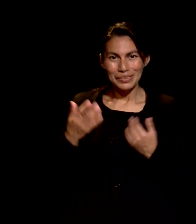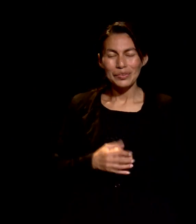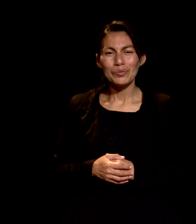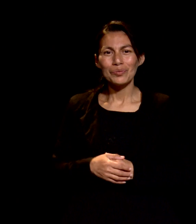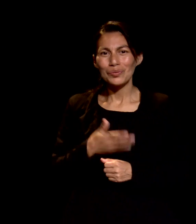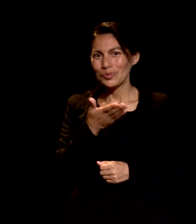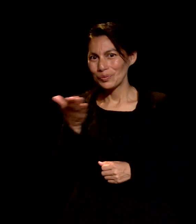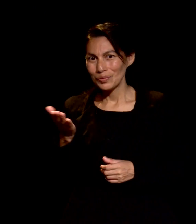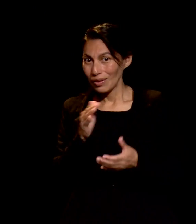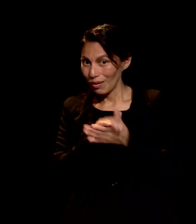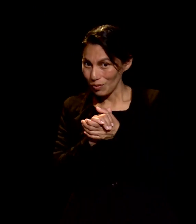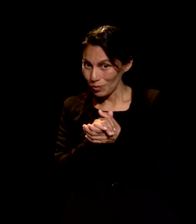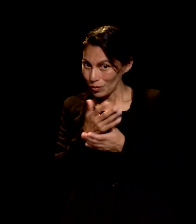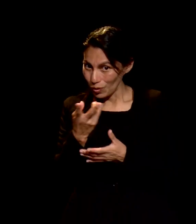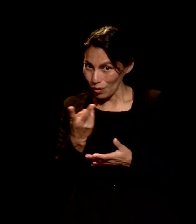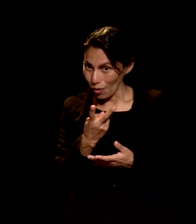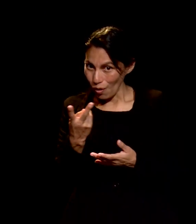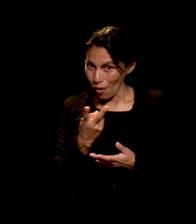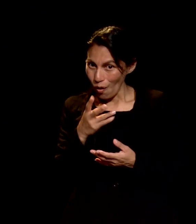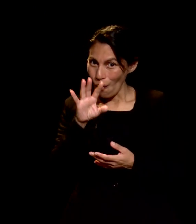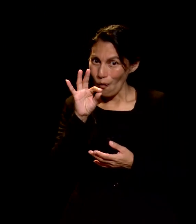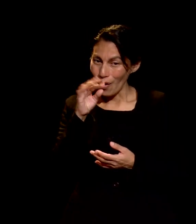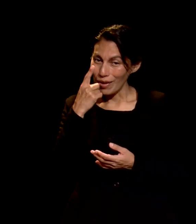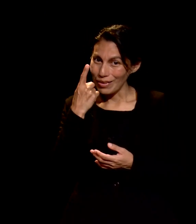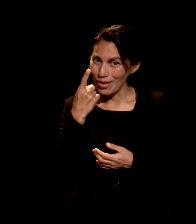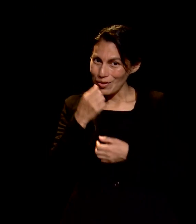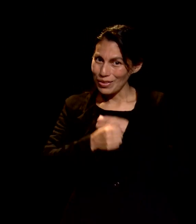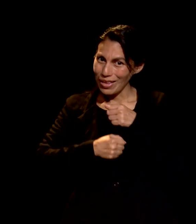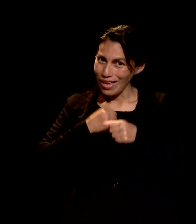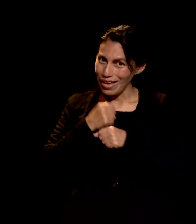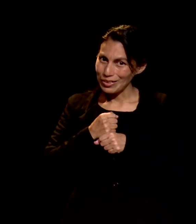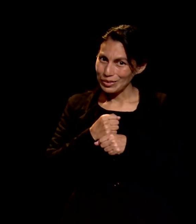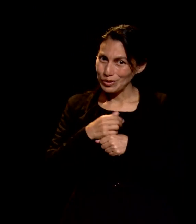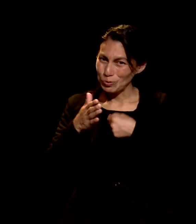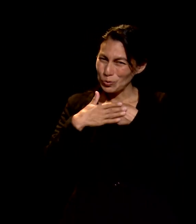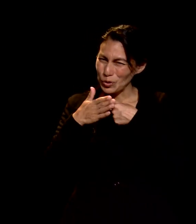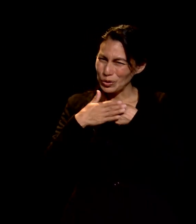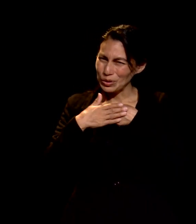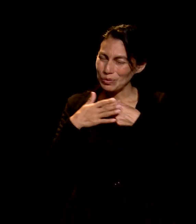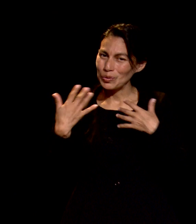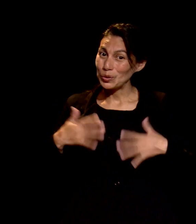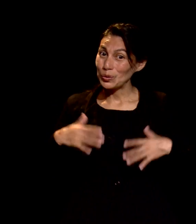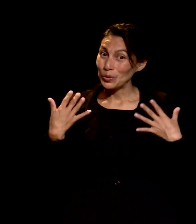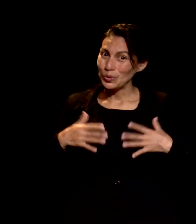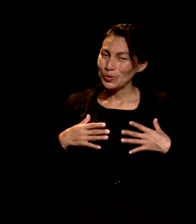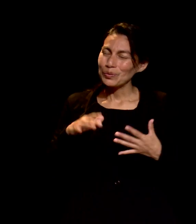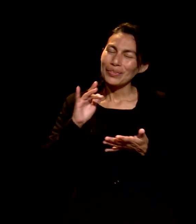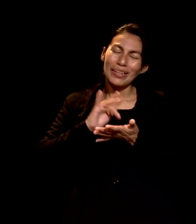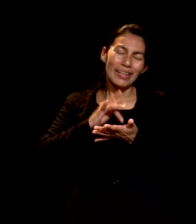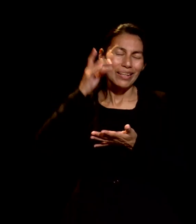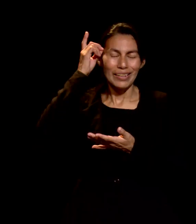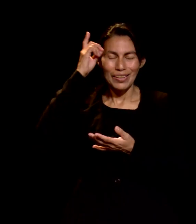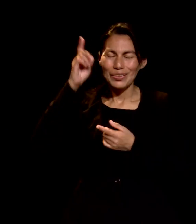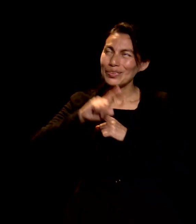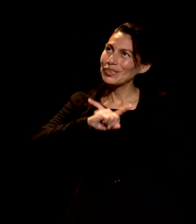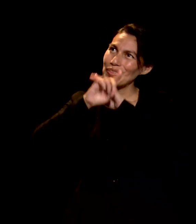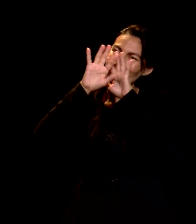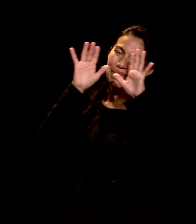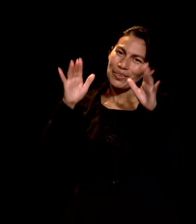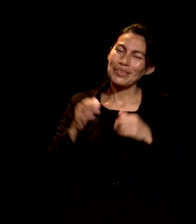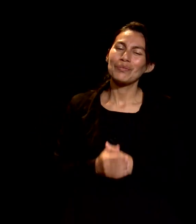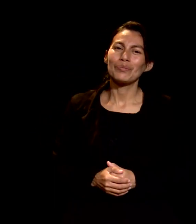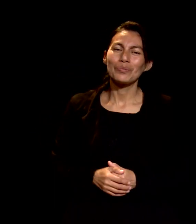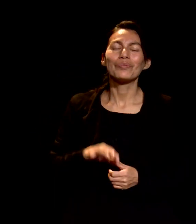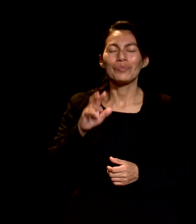agradecidos por su aniversario Por el 41 aniversario que en unos días estarán ustedes celebrando Y damos gloria